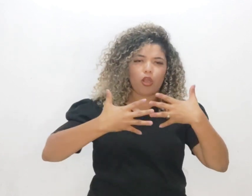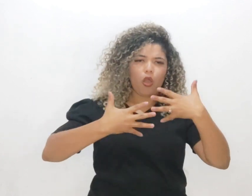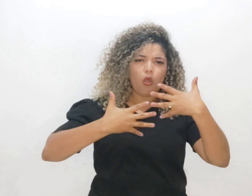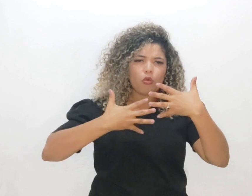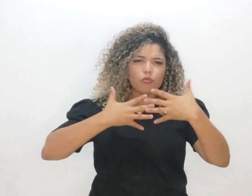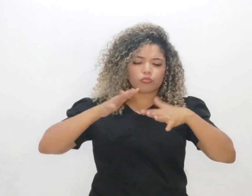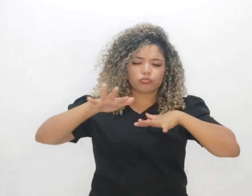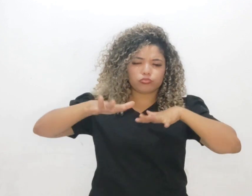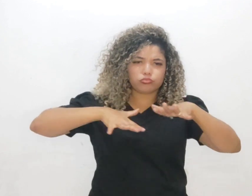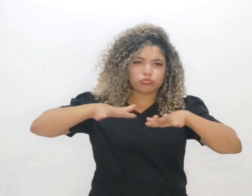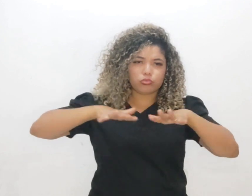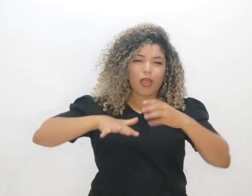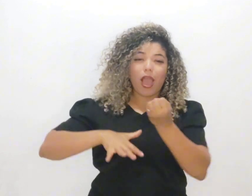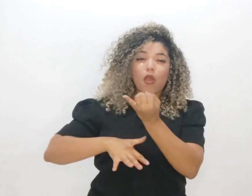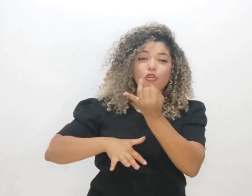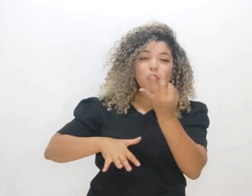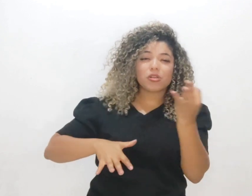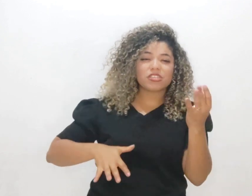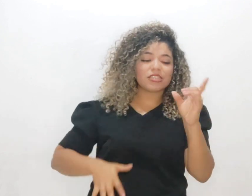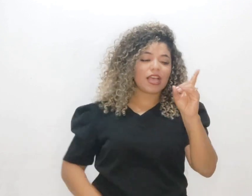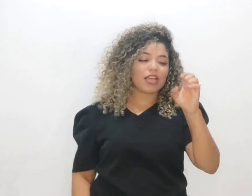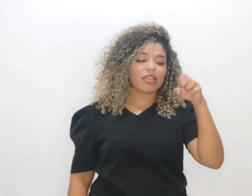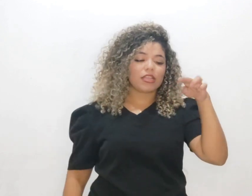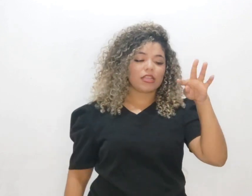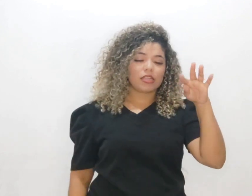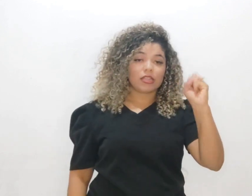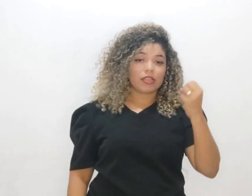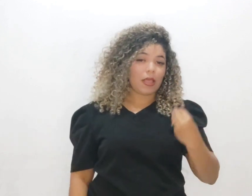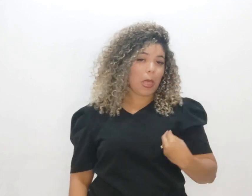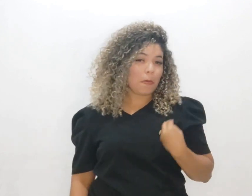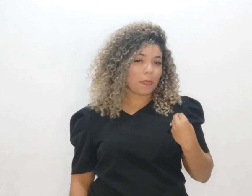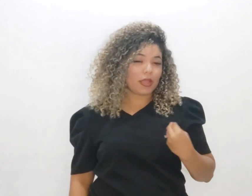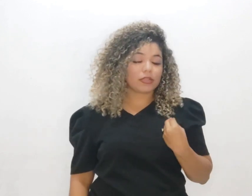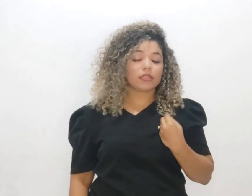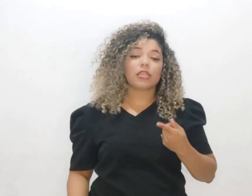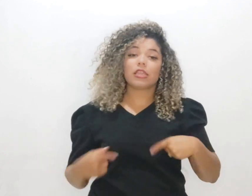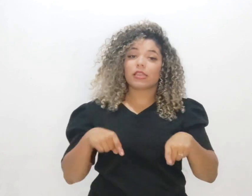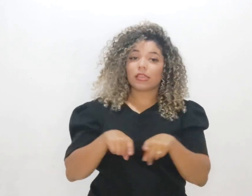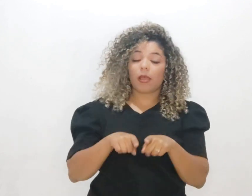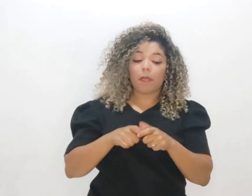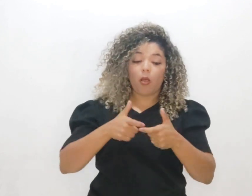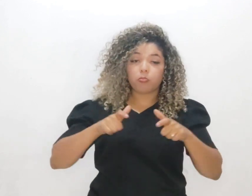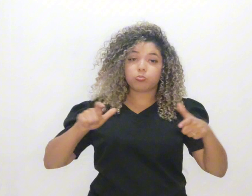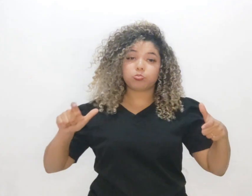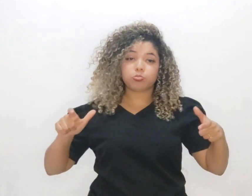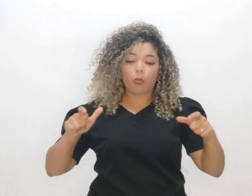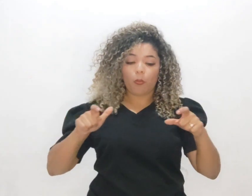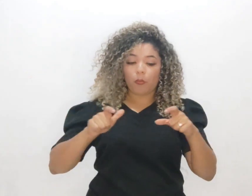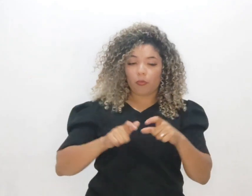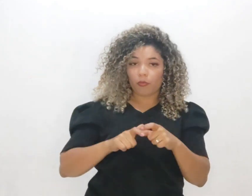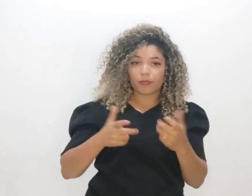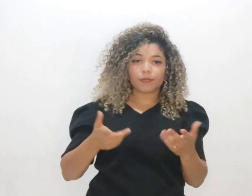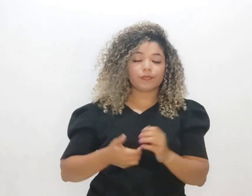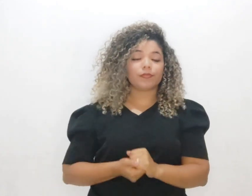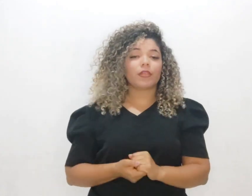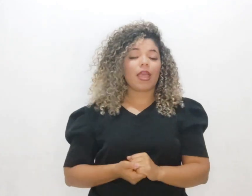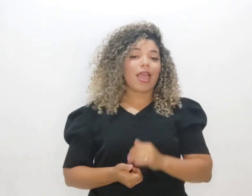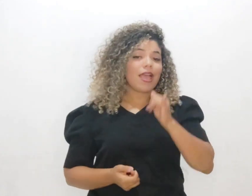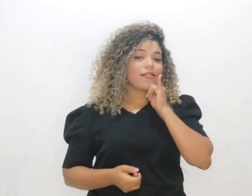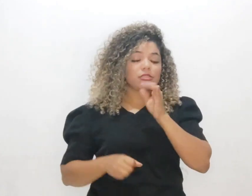justamente da quantidade de dentes que estão presentes nas engrenagens e do seu tamanho. A engrenagem do eixo cinza tem um